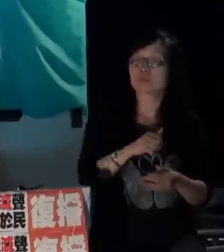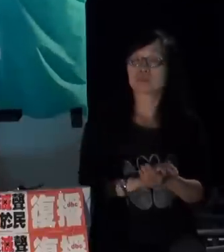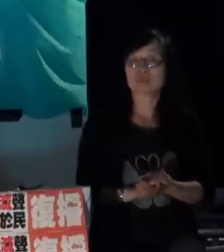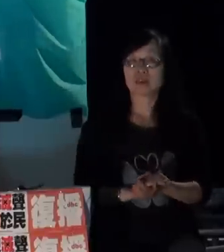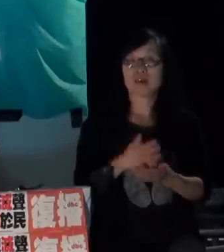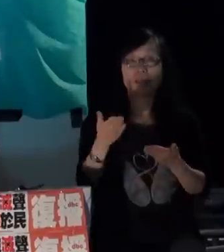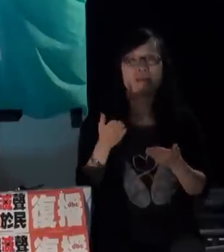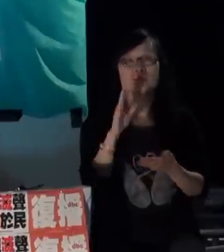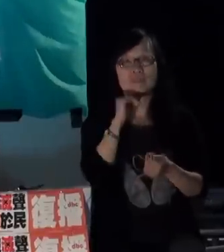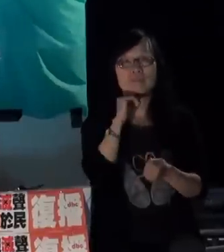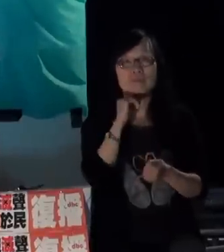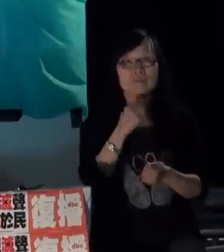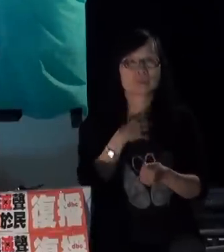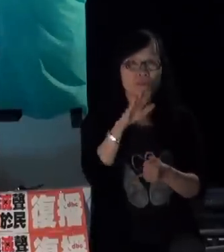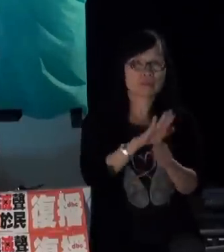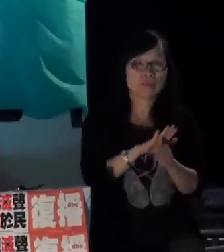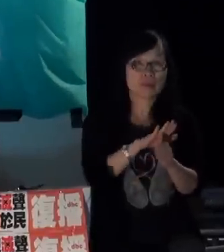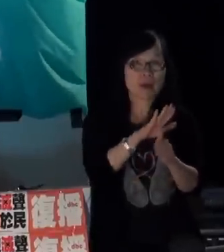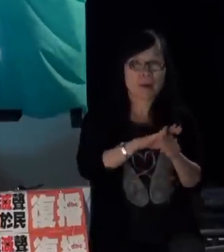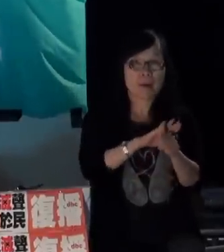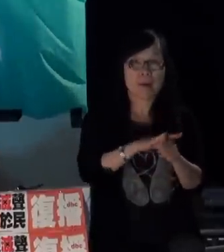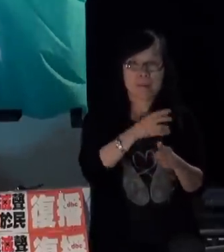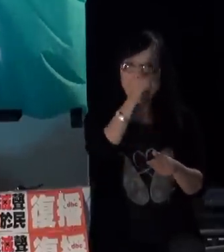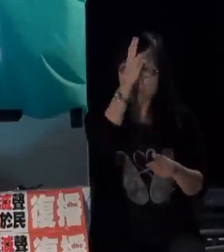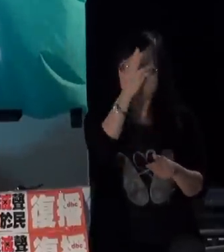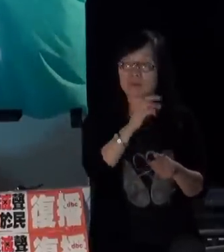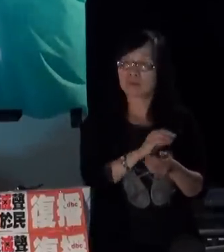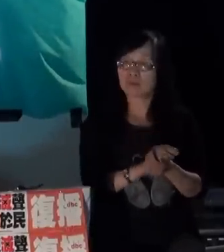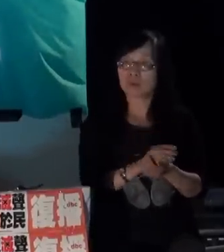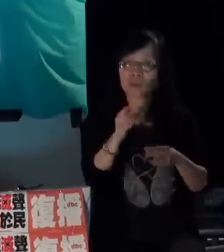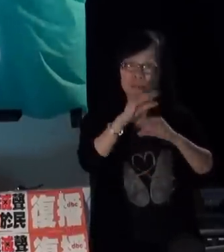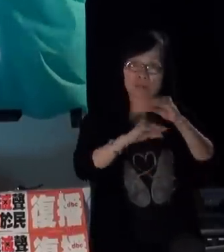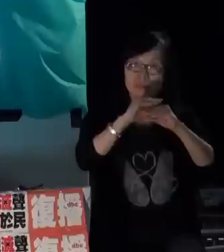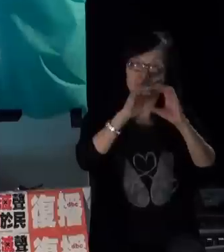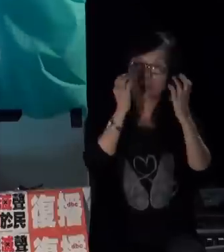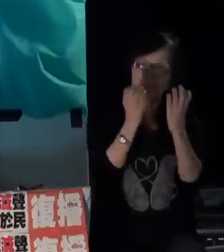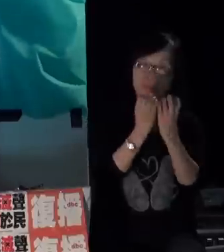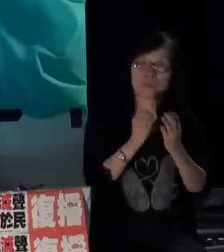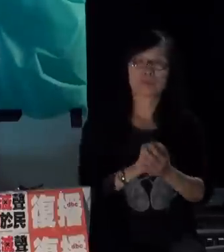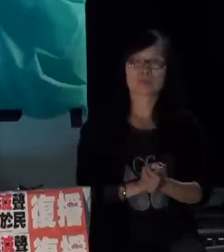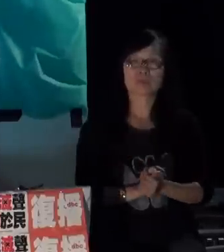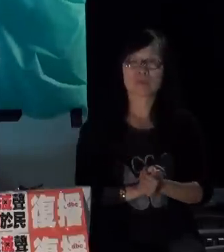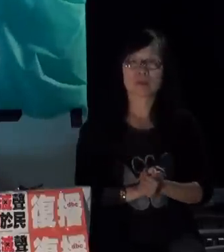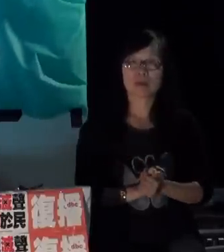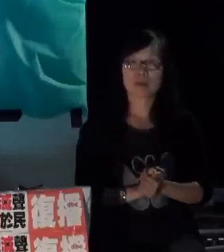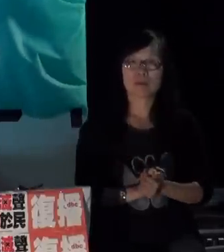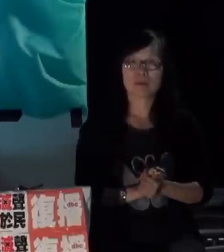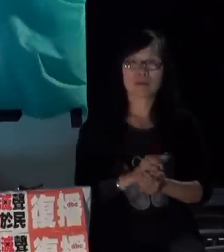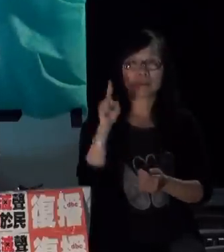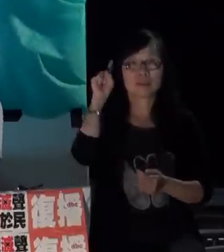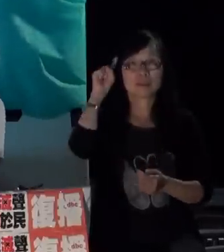戥啲保皇黨難堪。嗱呢個民建聯咧， 咁啊係啊。 就話咧，唉，冇計啦， 日日都唔知